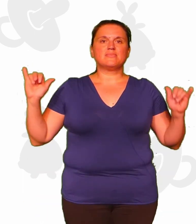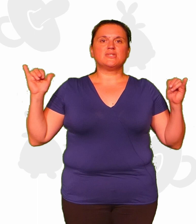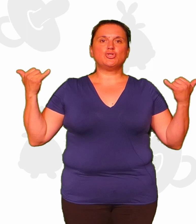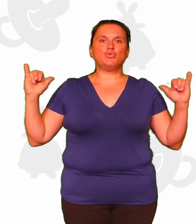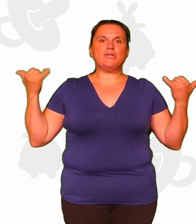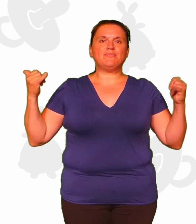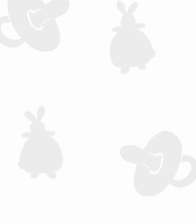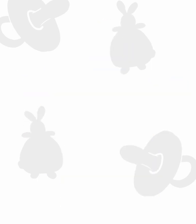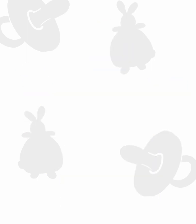Jouer.